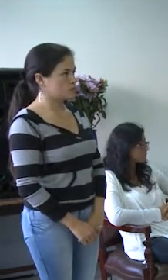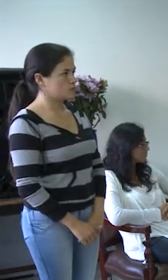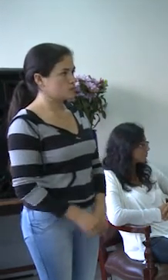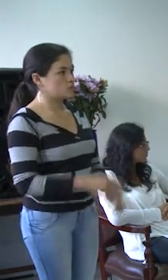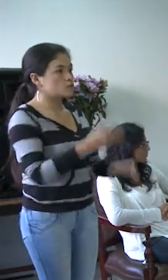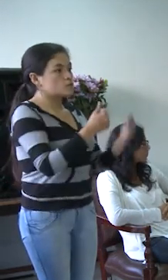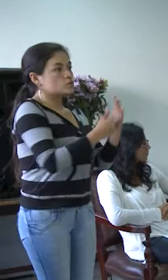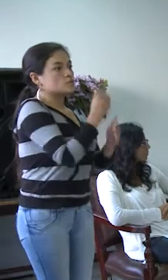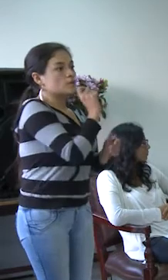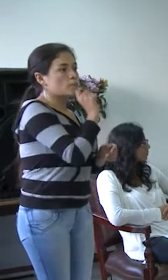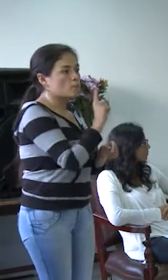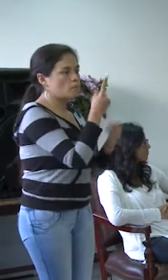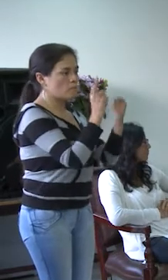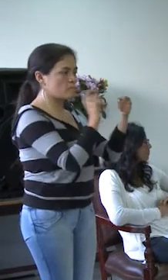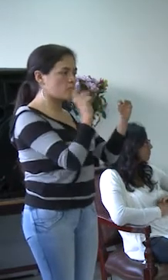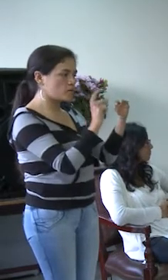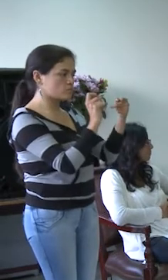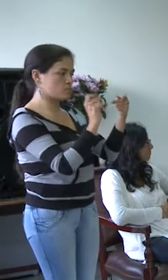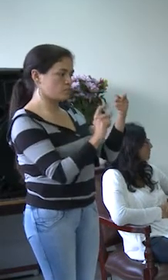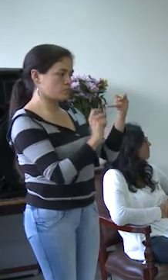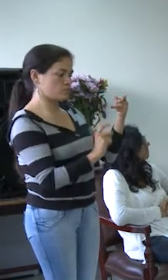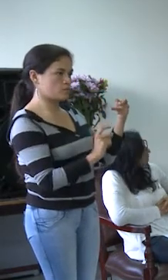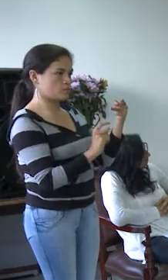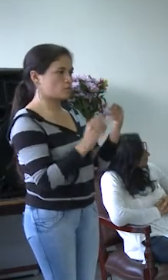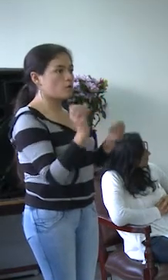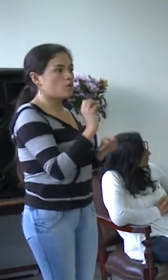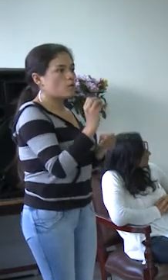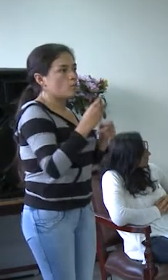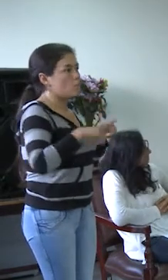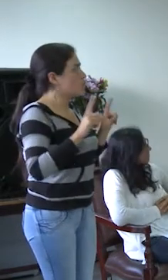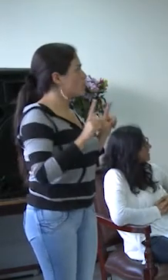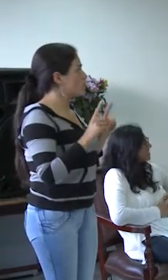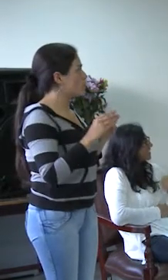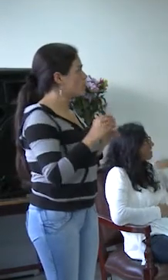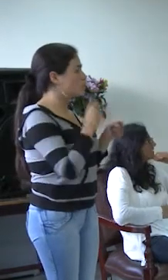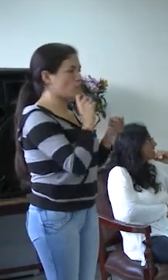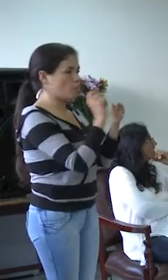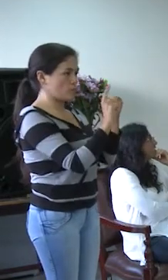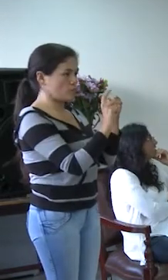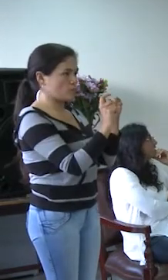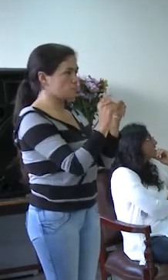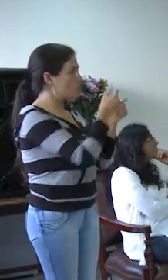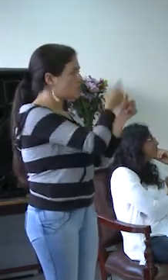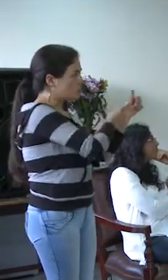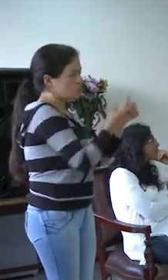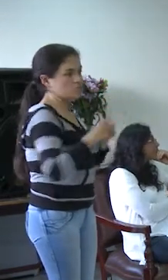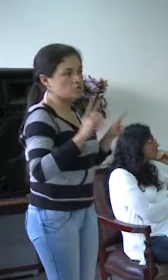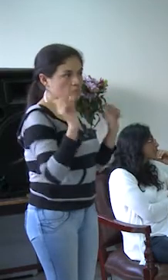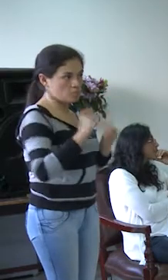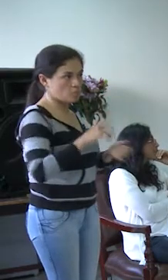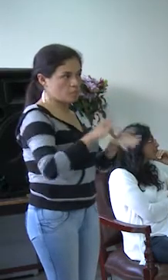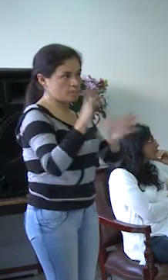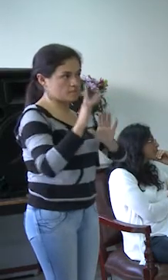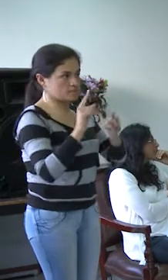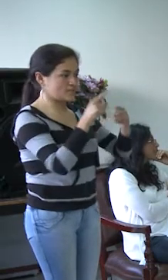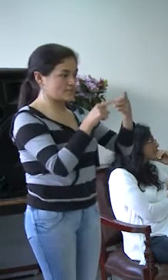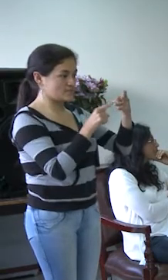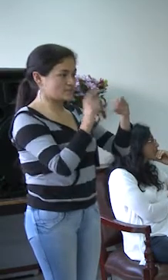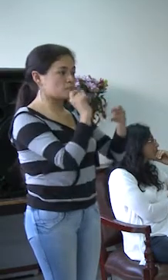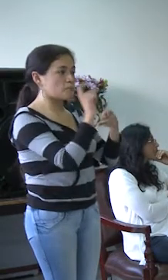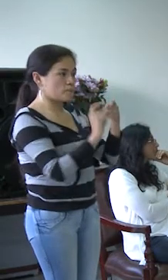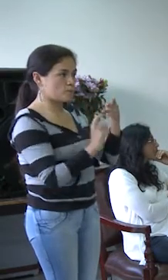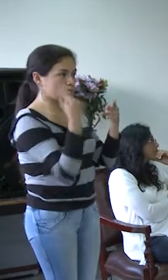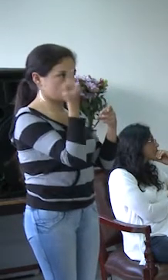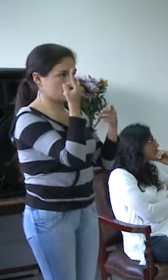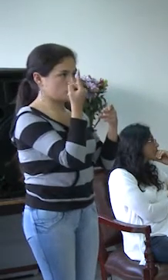por pregunta, ¿no? Libremente, como las intervenciones que los